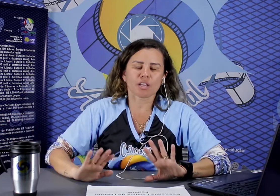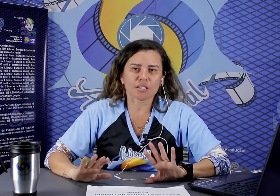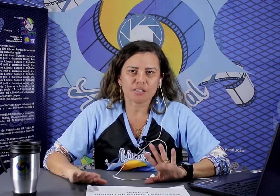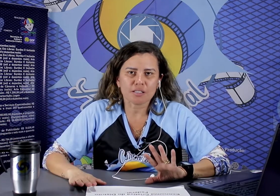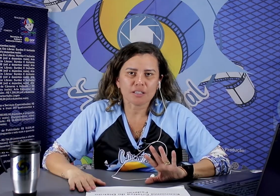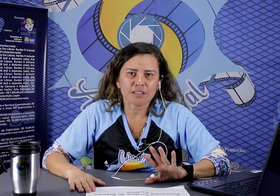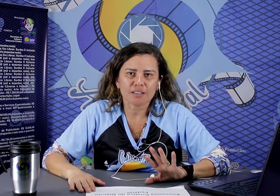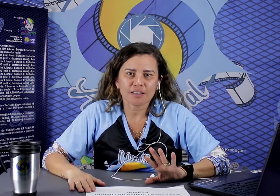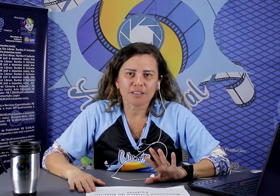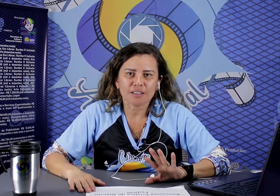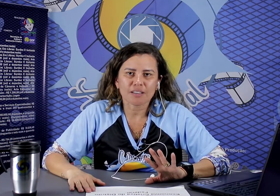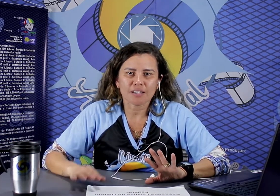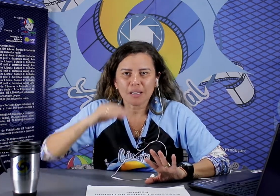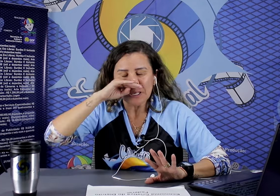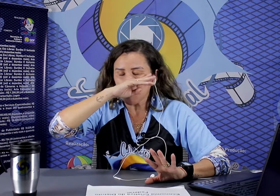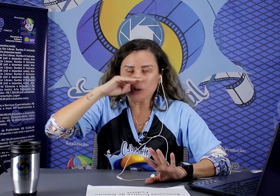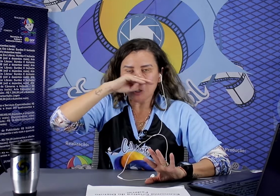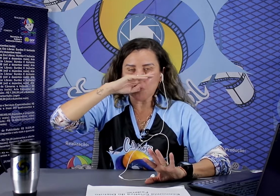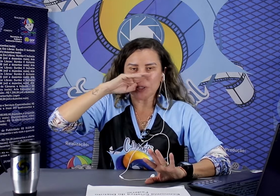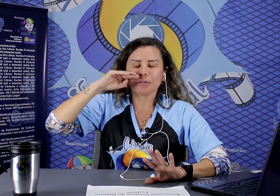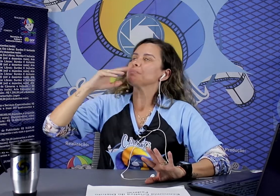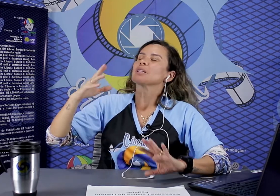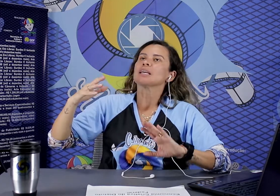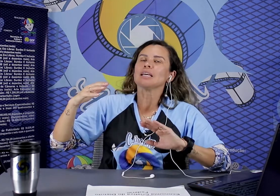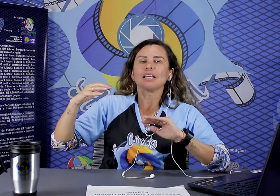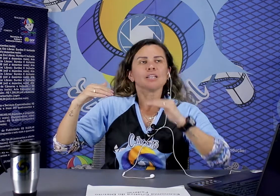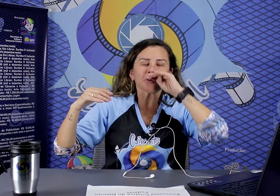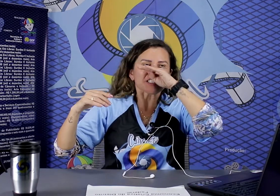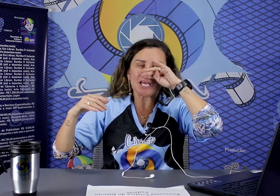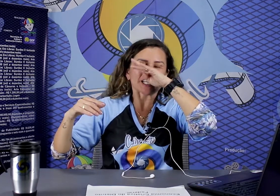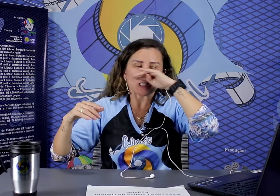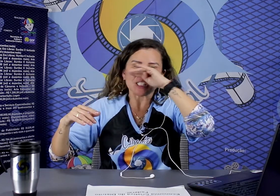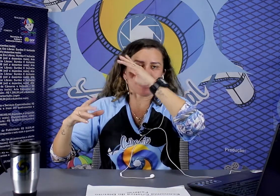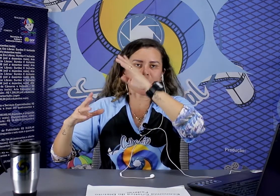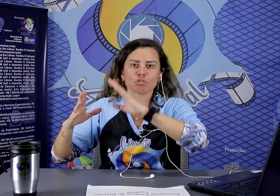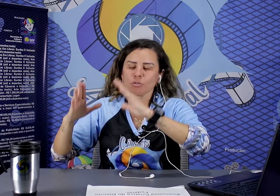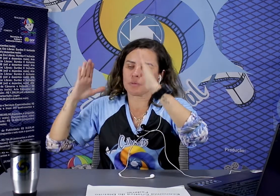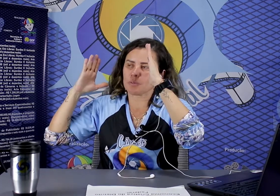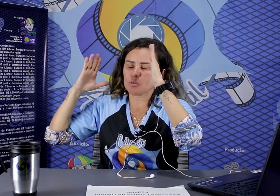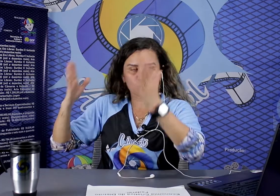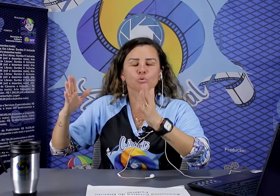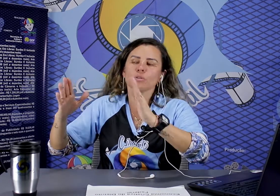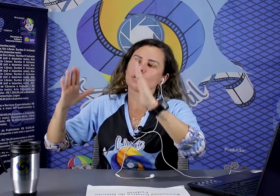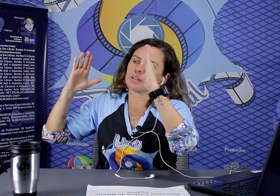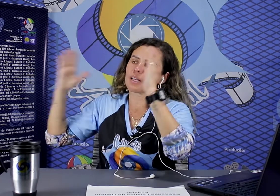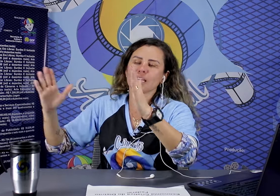esse. E outra coisa, ele não consegue acessar isso tudo naquele